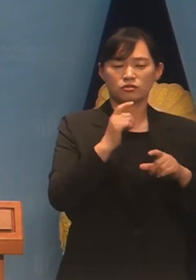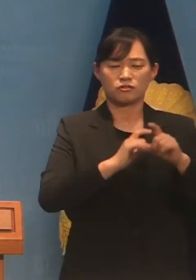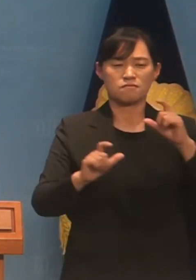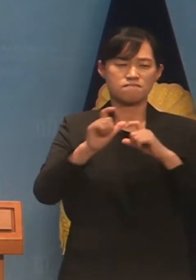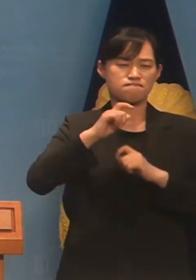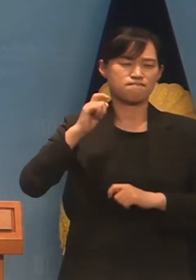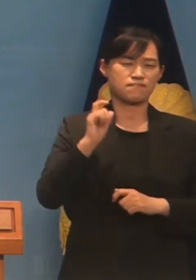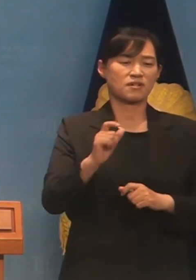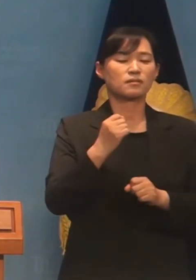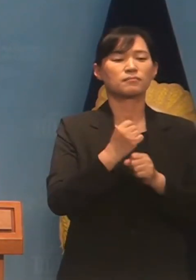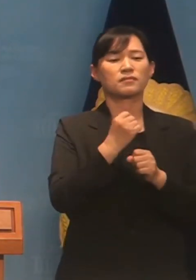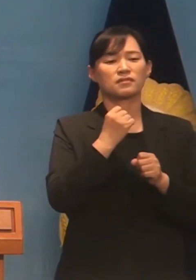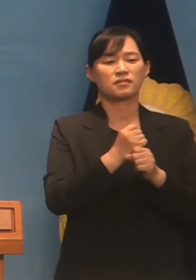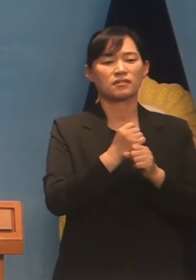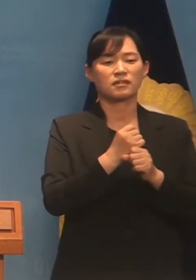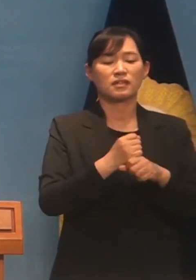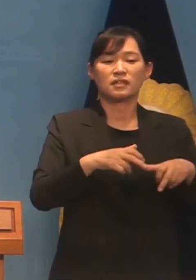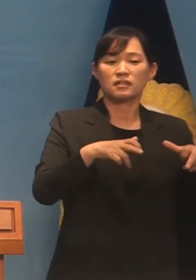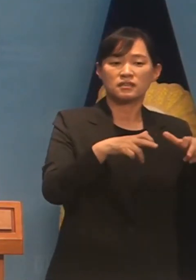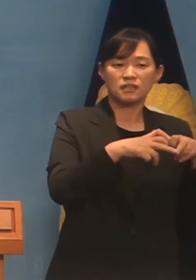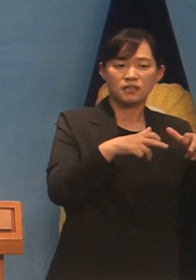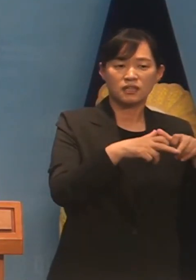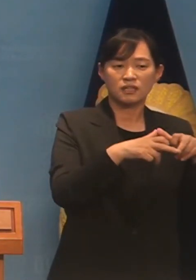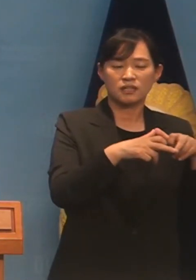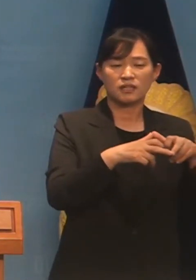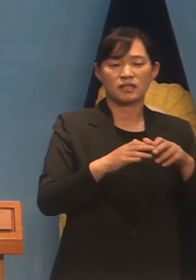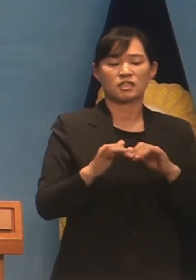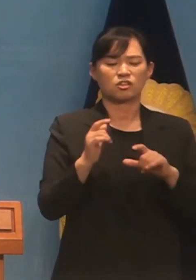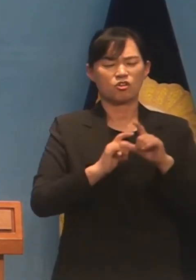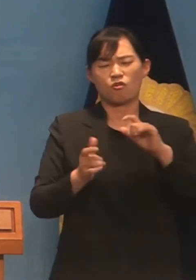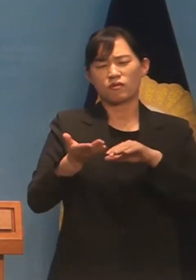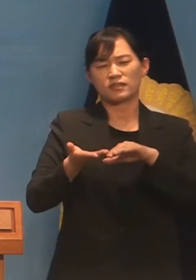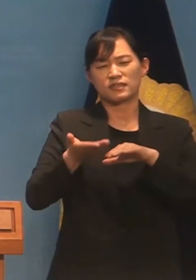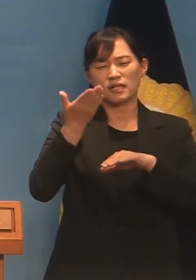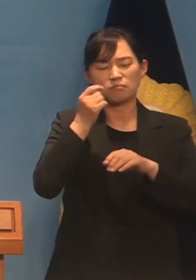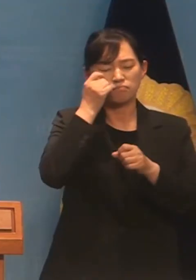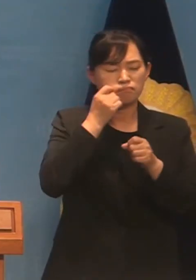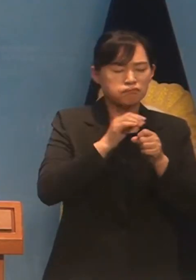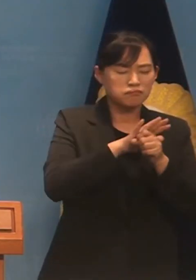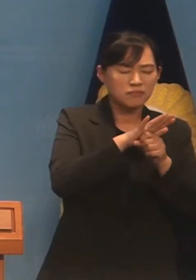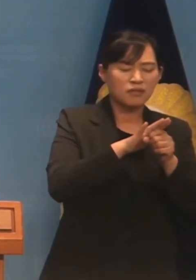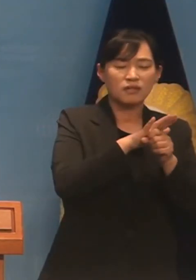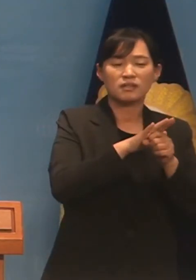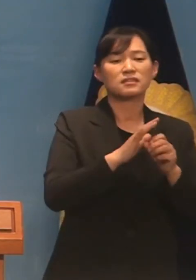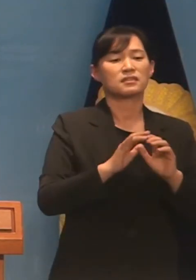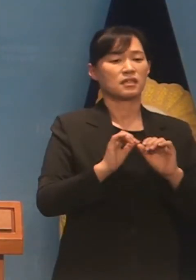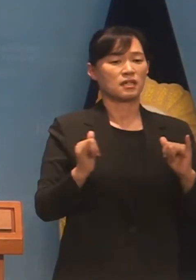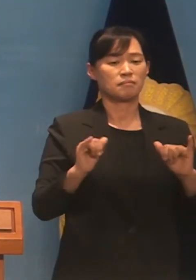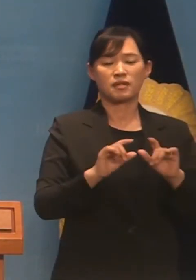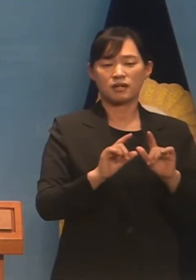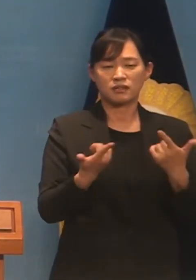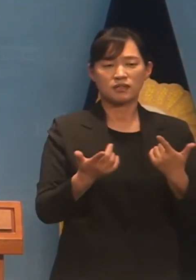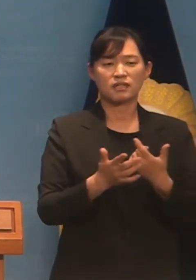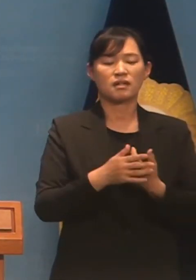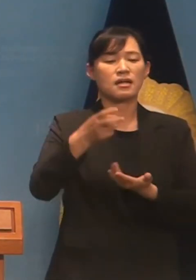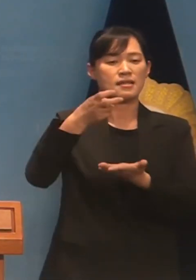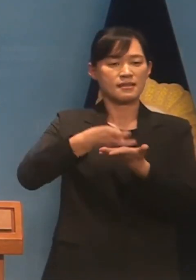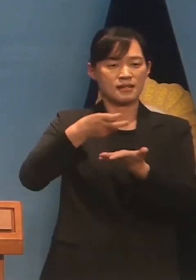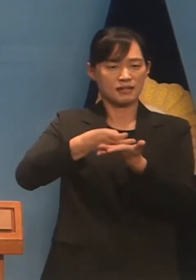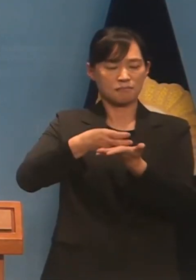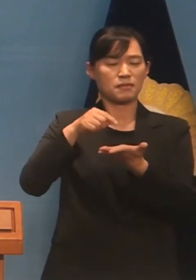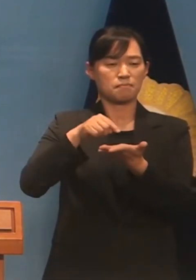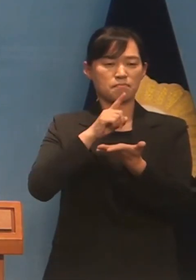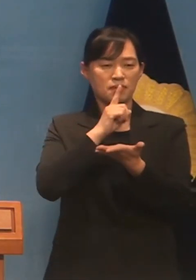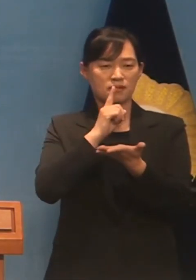더욱 견고히 하여 장애인이 더 이상 동정과 시혜의 대상이 아니라 헌법